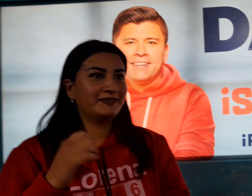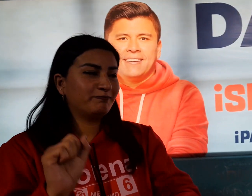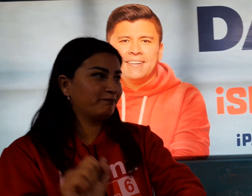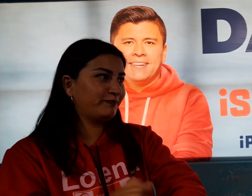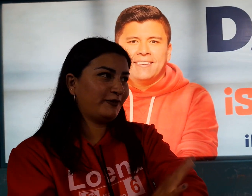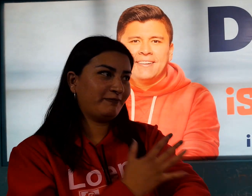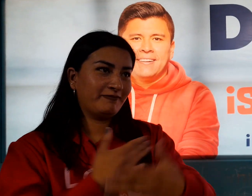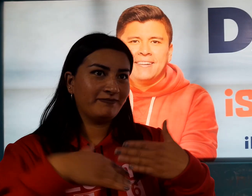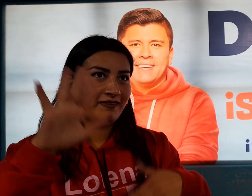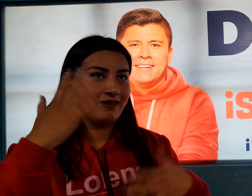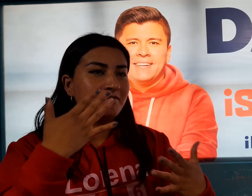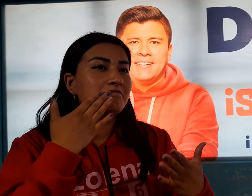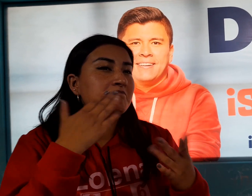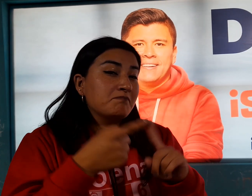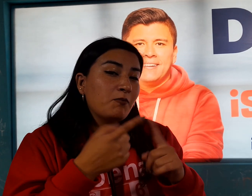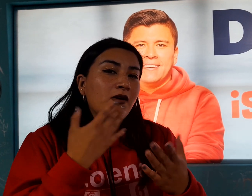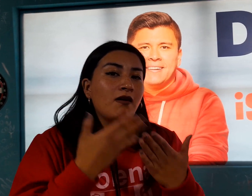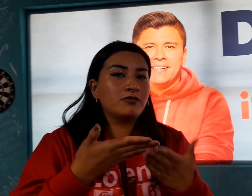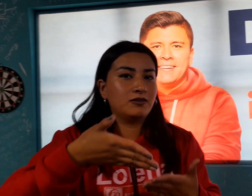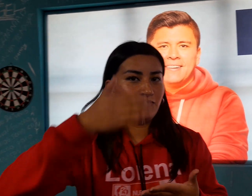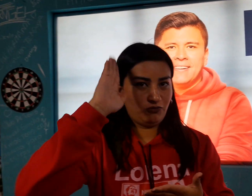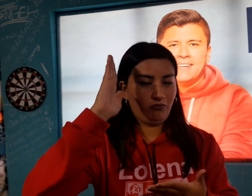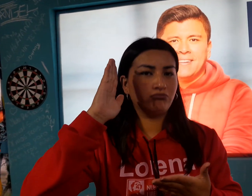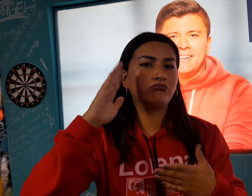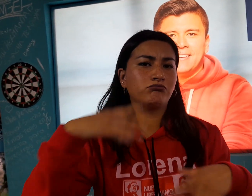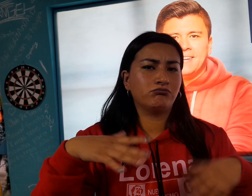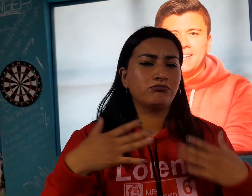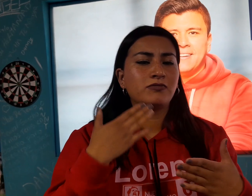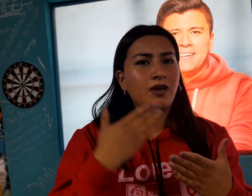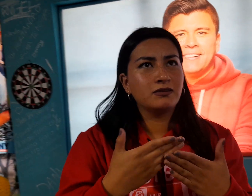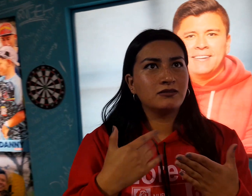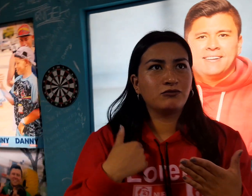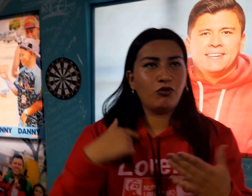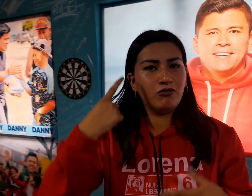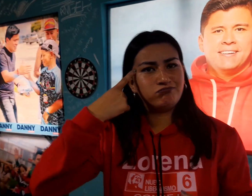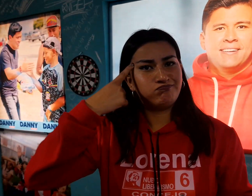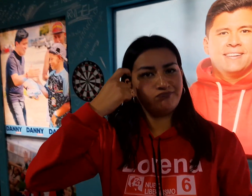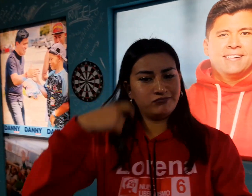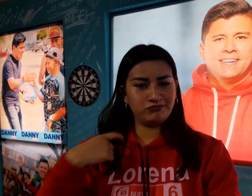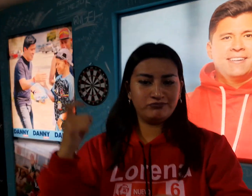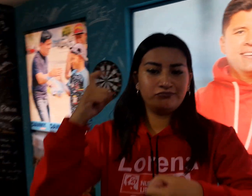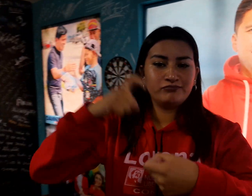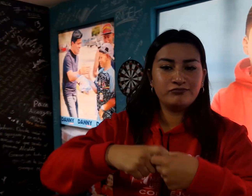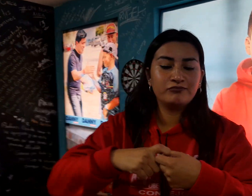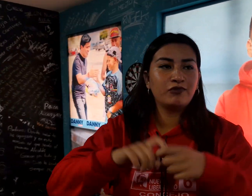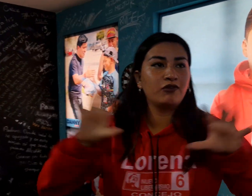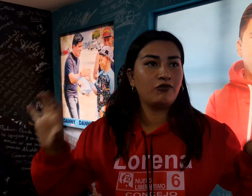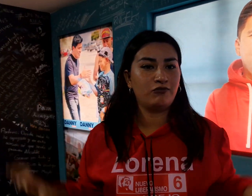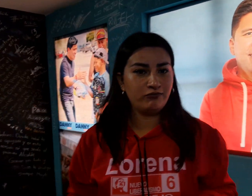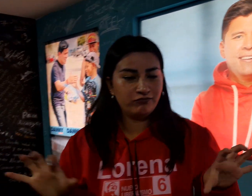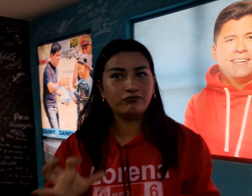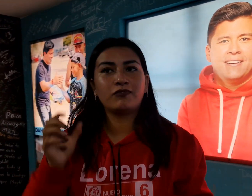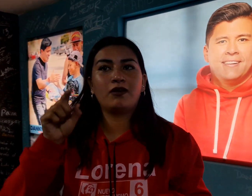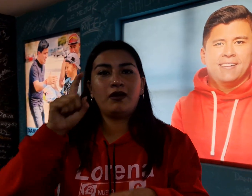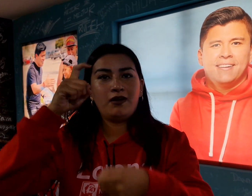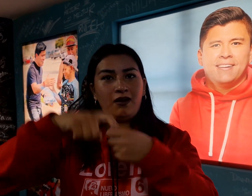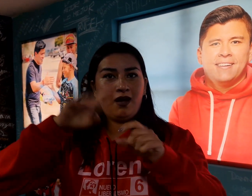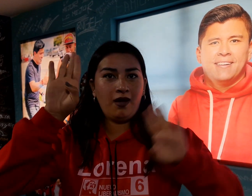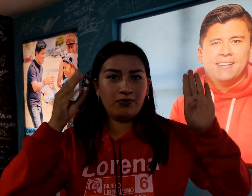Bueno, para mí realmente ha sido muy emocionante, y doy gracias a Dios por este gran reto que ha